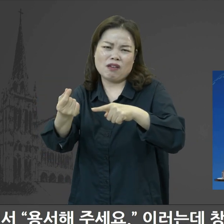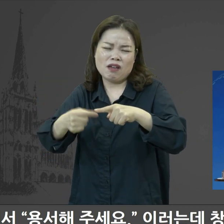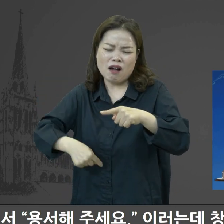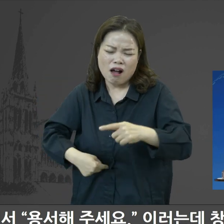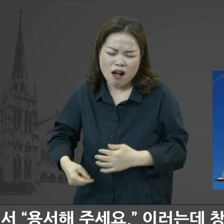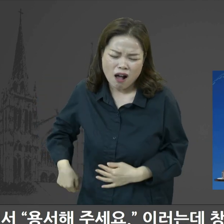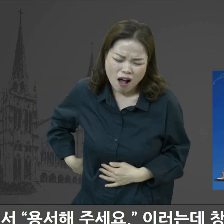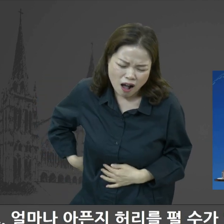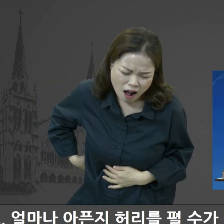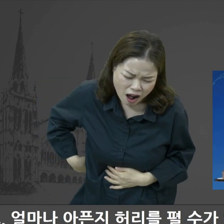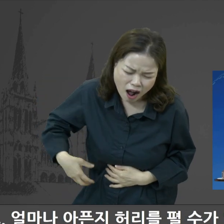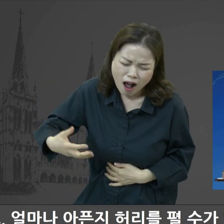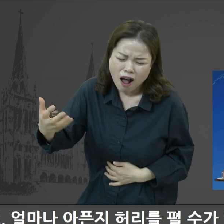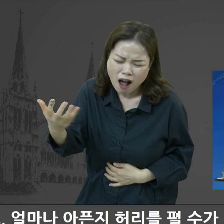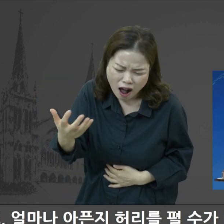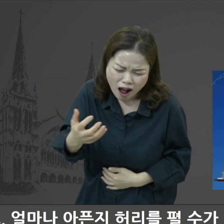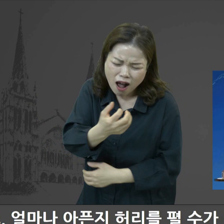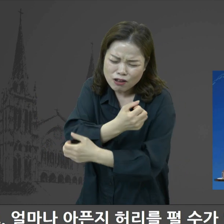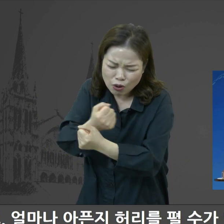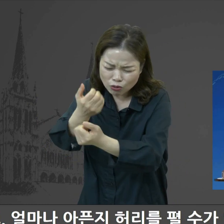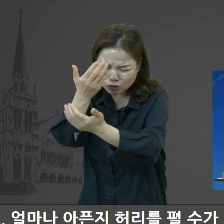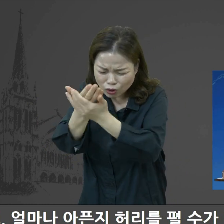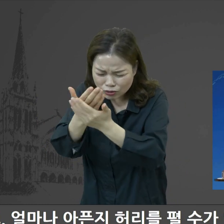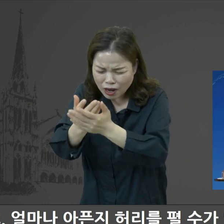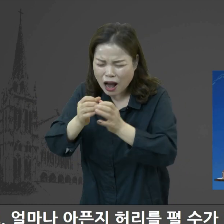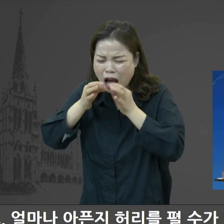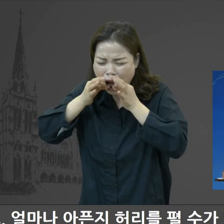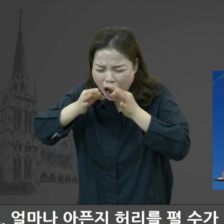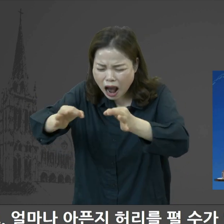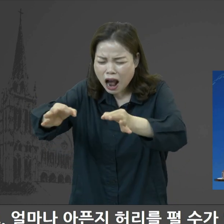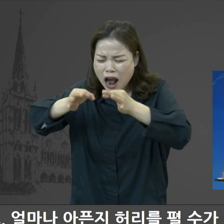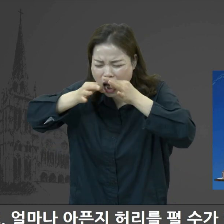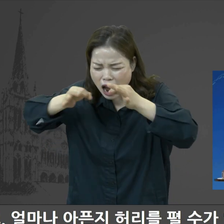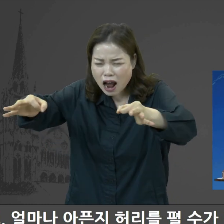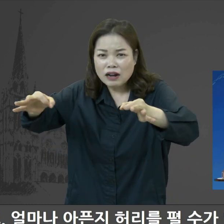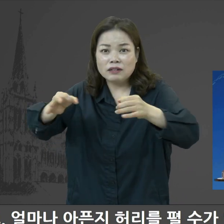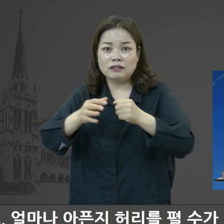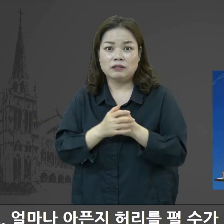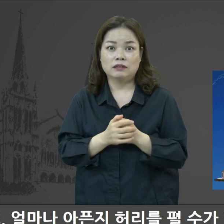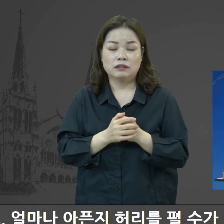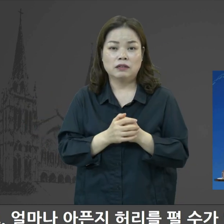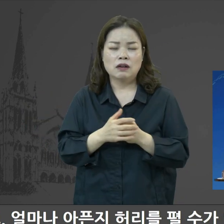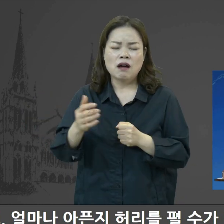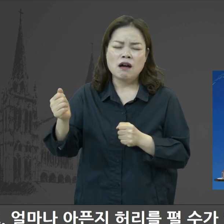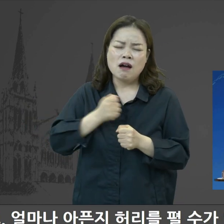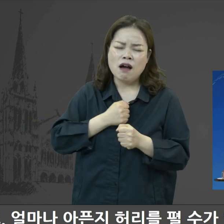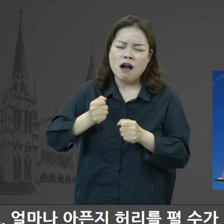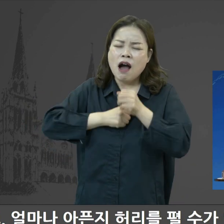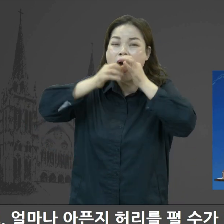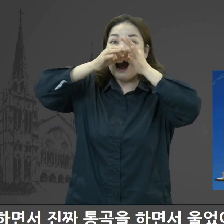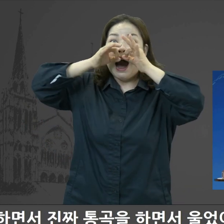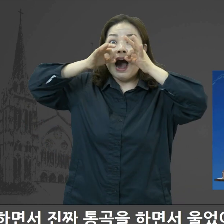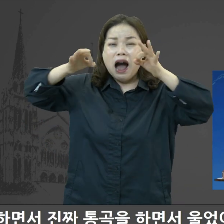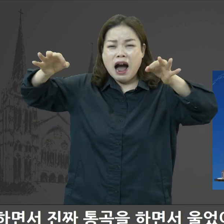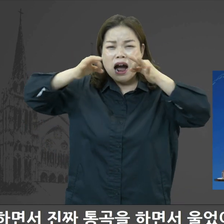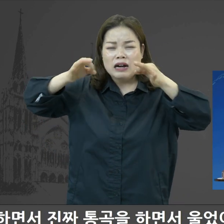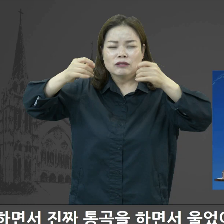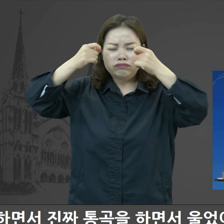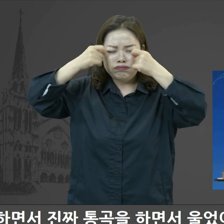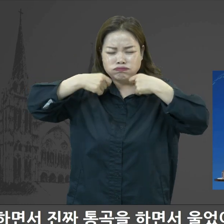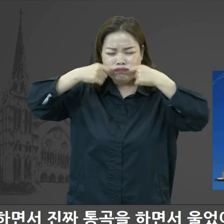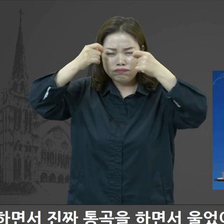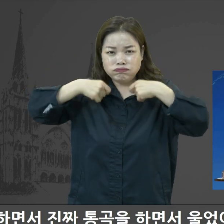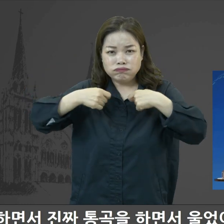막 용서해 주세요 앙앙 하면서 그것만 갖고도요 진짜 통곡을 하면서 울었어요. 한참을